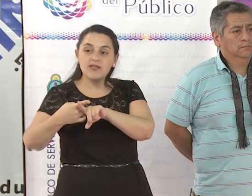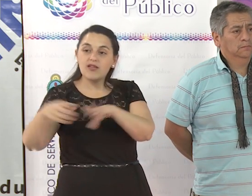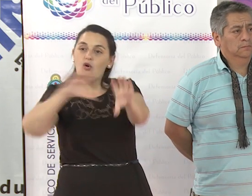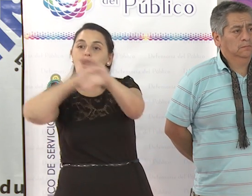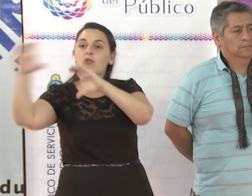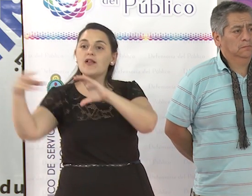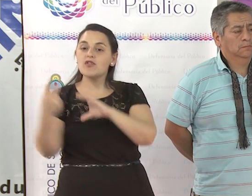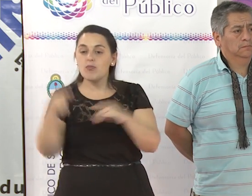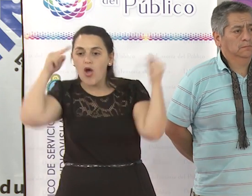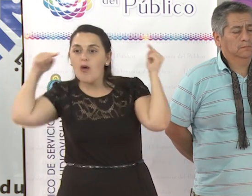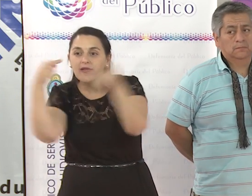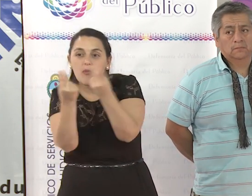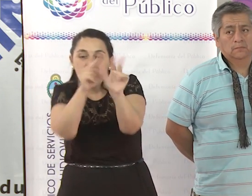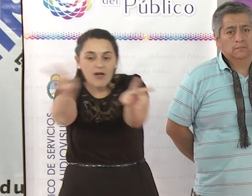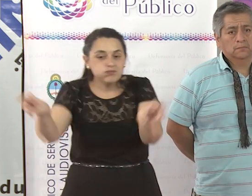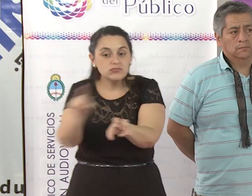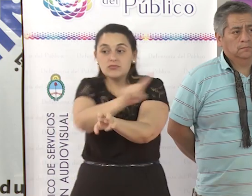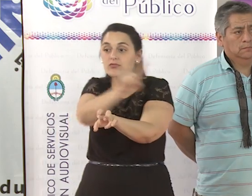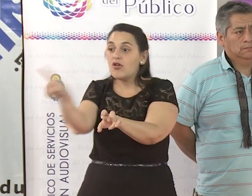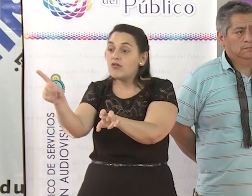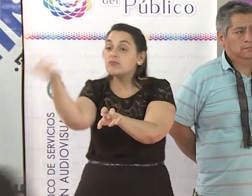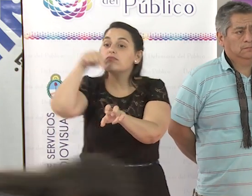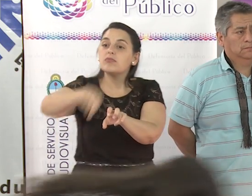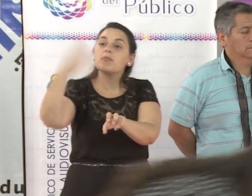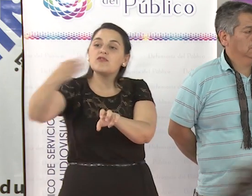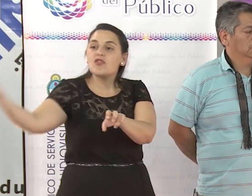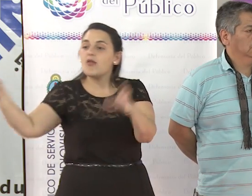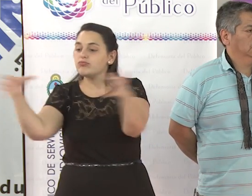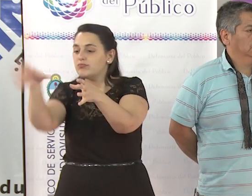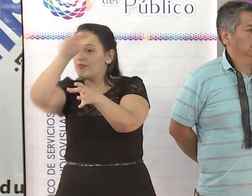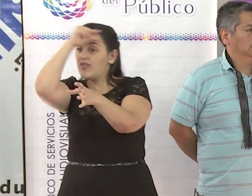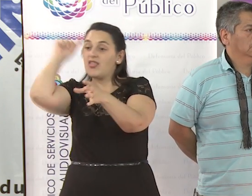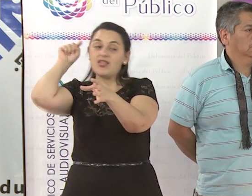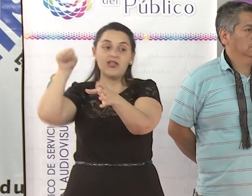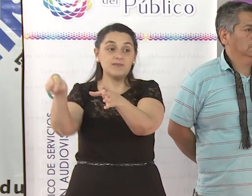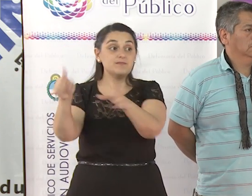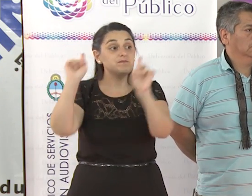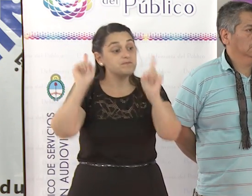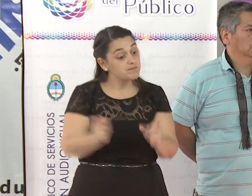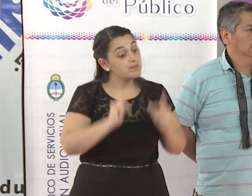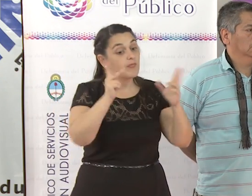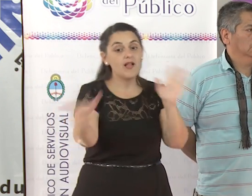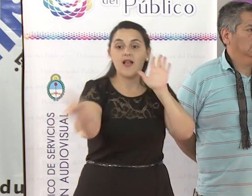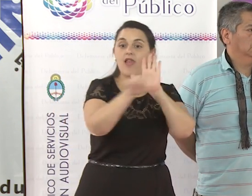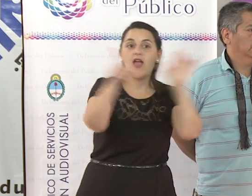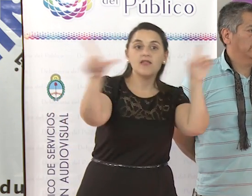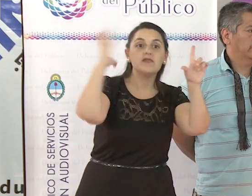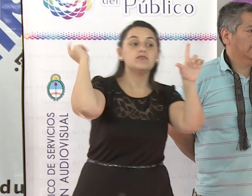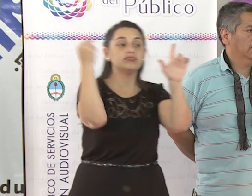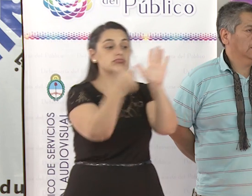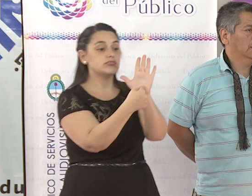lucro de pueblos originarios y radios comunitarias y como decía también la ley de servicios de comunicación audiovisual